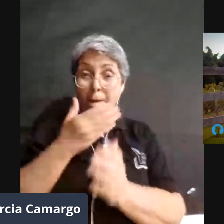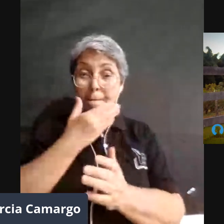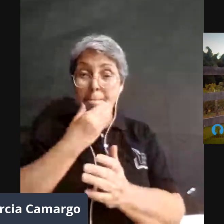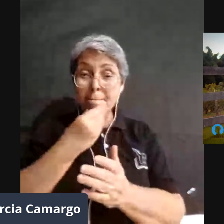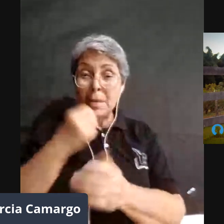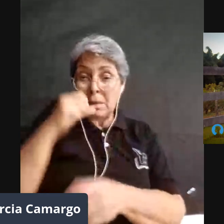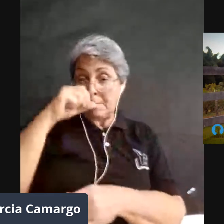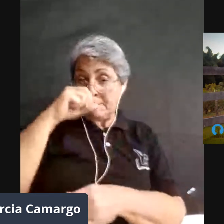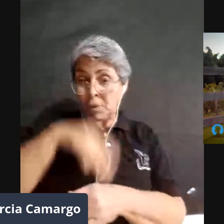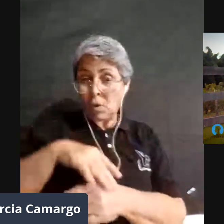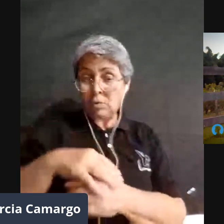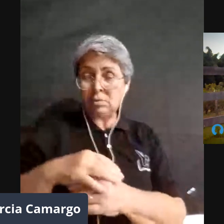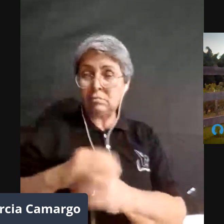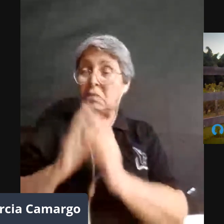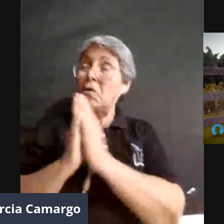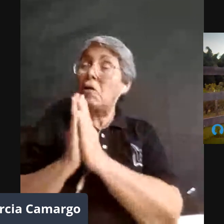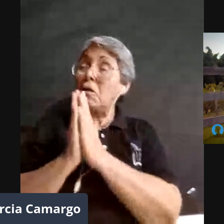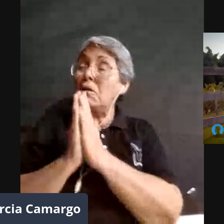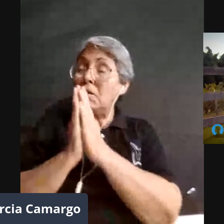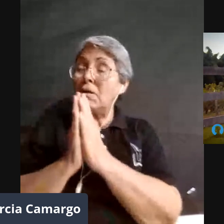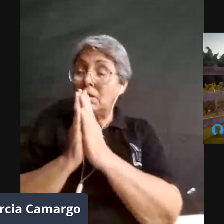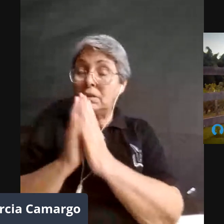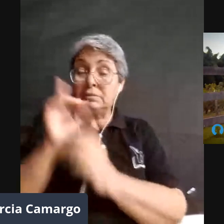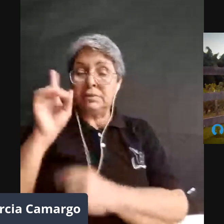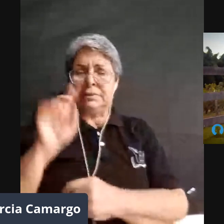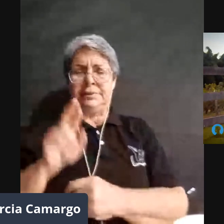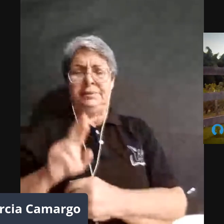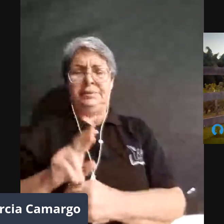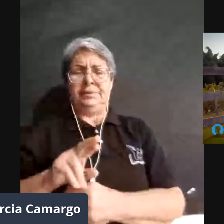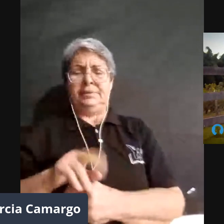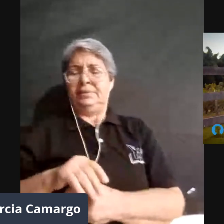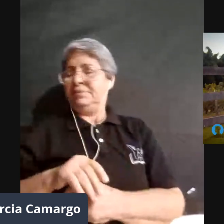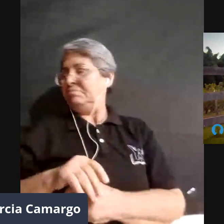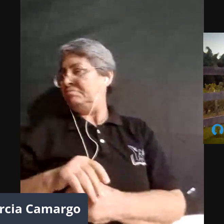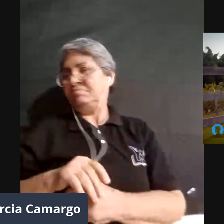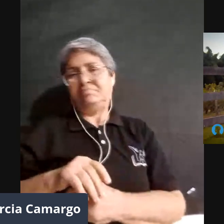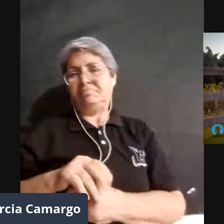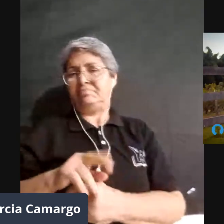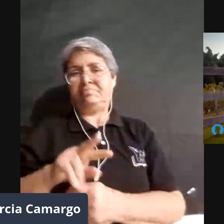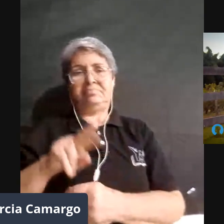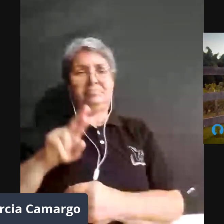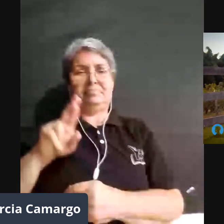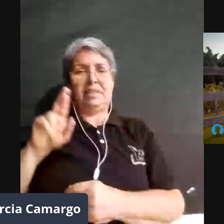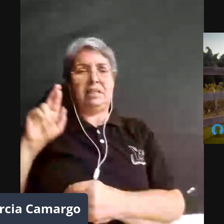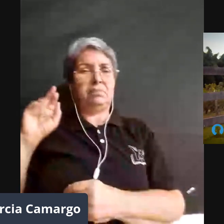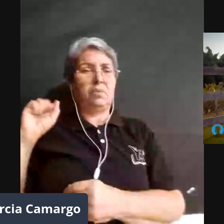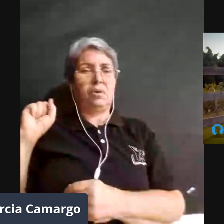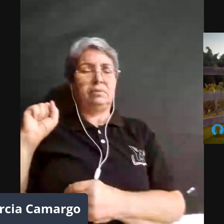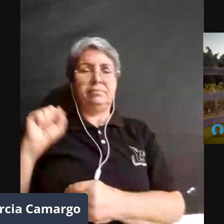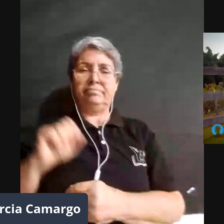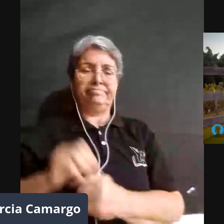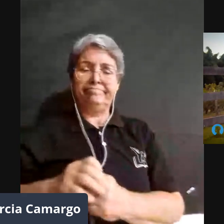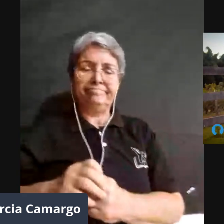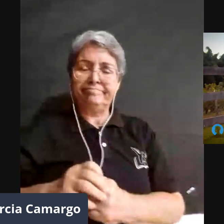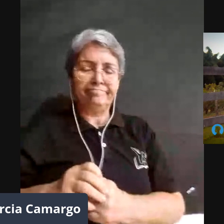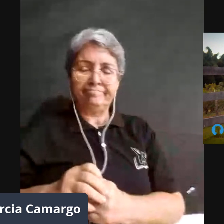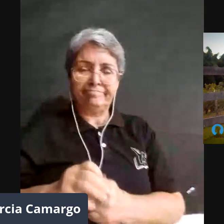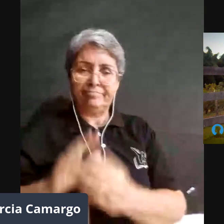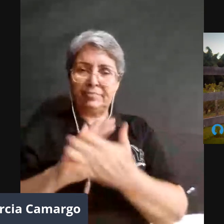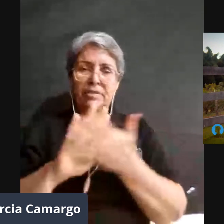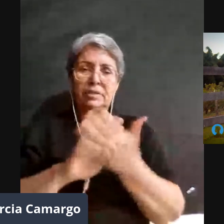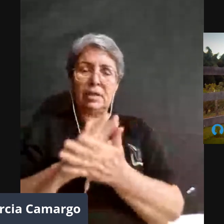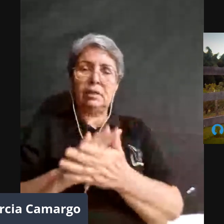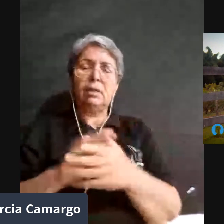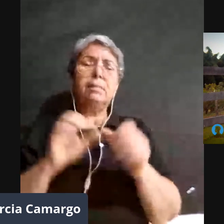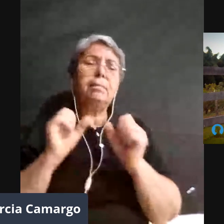ele pode utilizar pessoas do seu povo que são viciadas em pornografia? Não. Ele